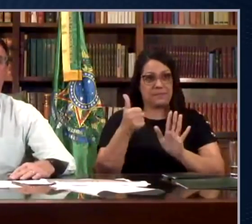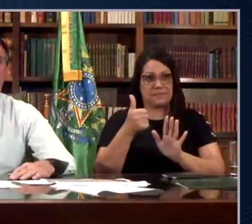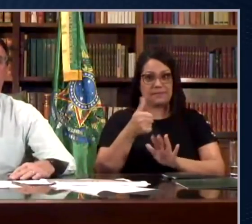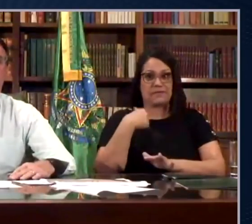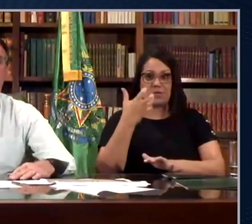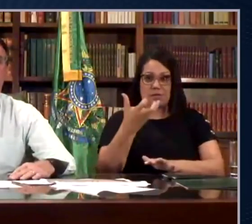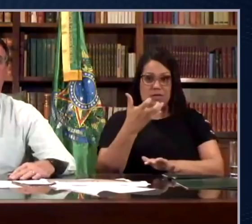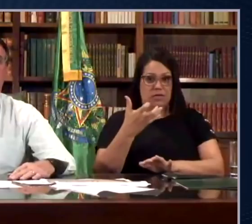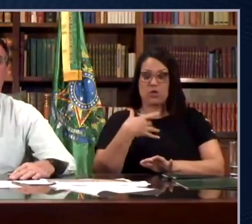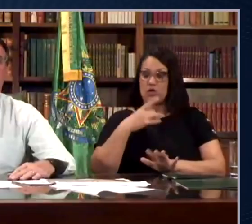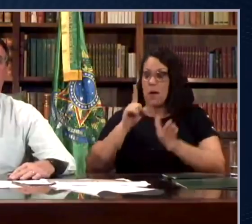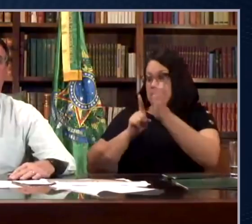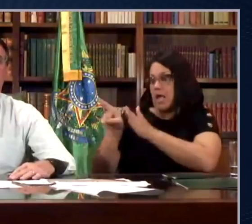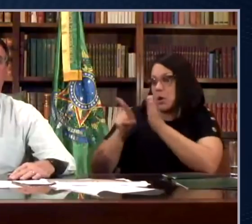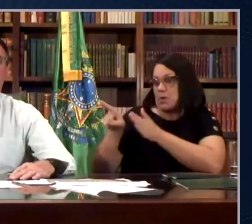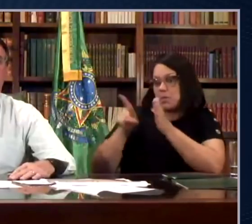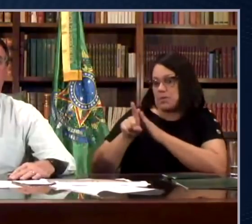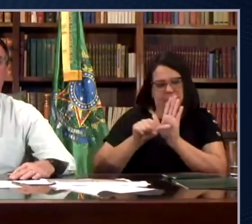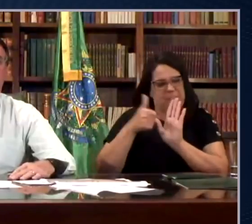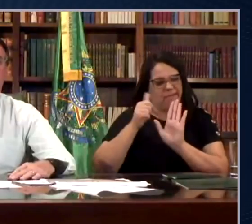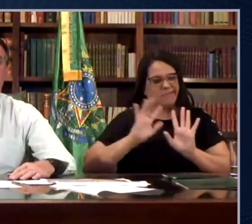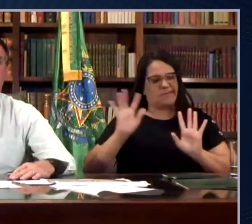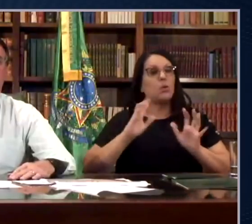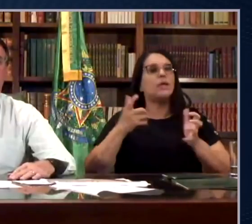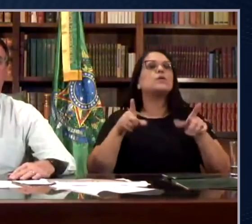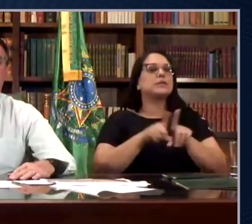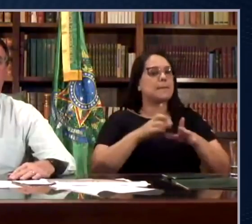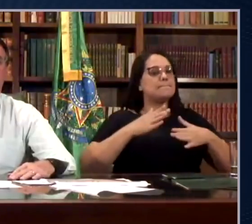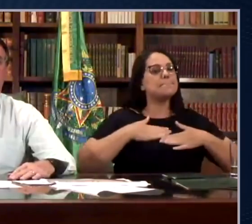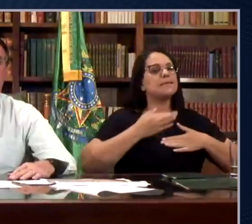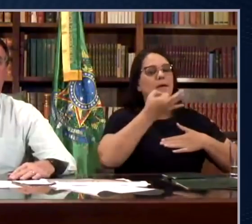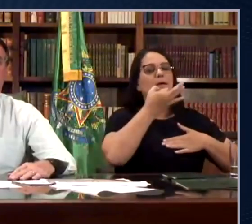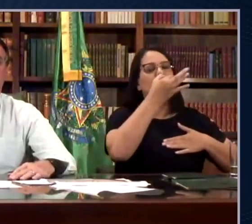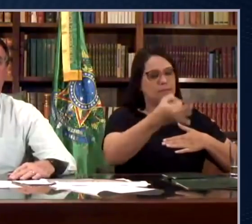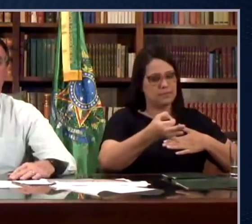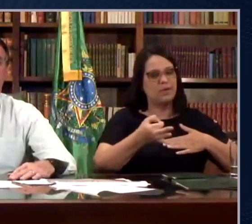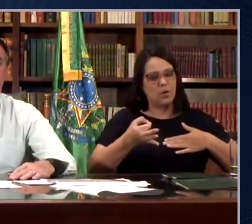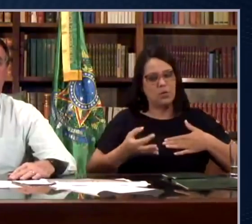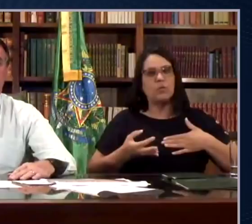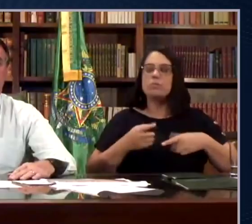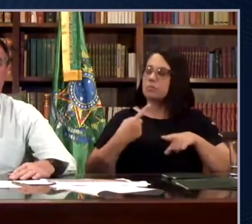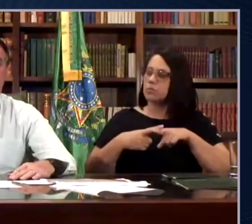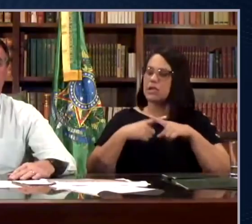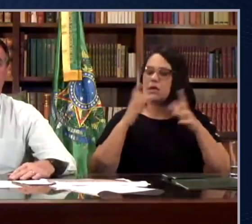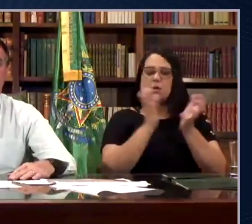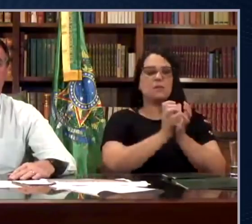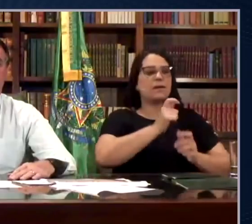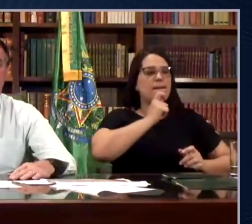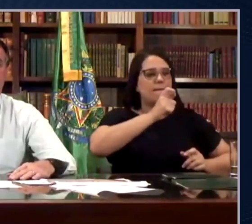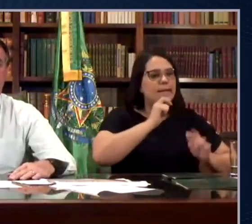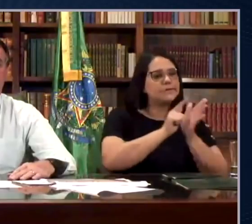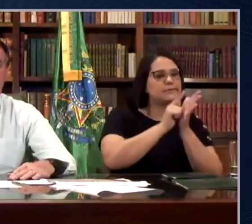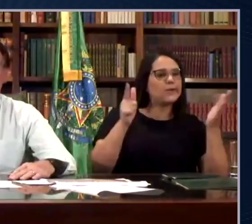formular perguntas, eu fiz questão de emitir a minha opinião, porque eu acho que a imprensa, a maior parte da imprensa,